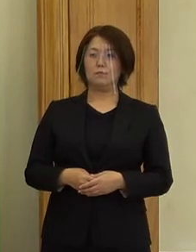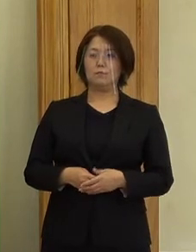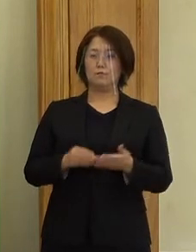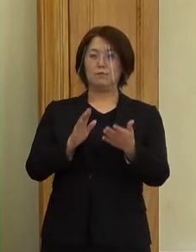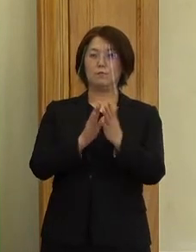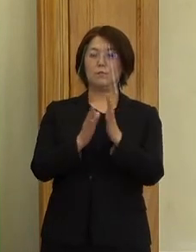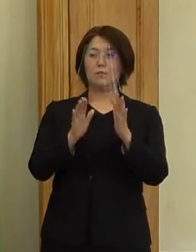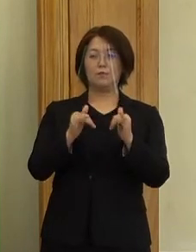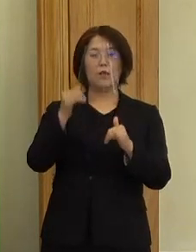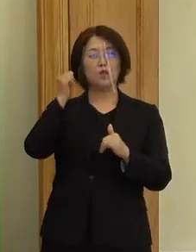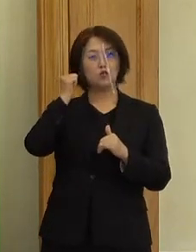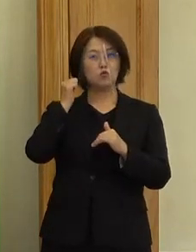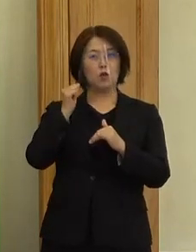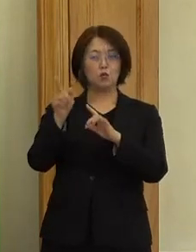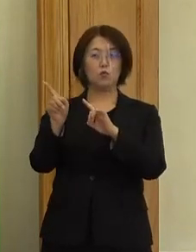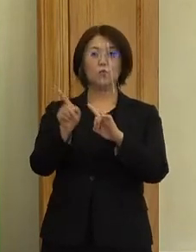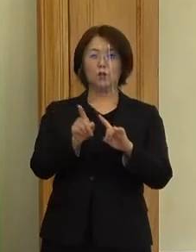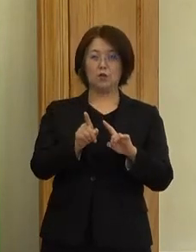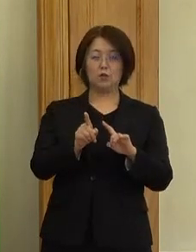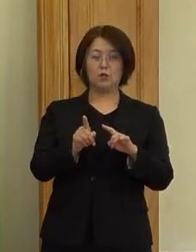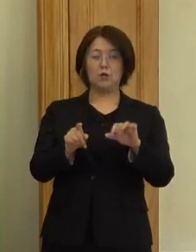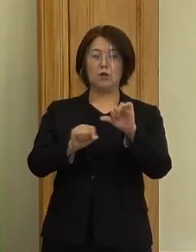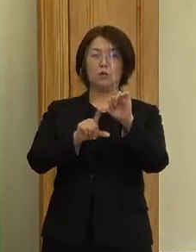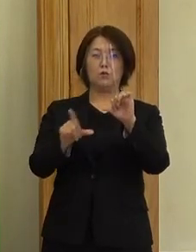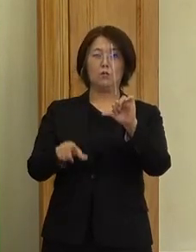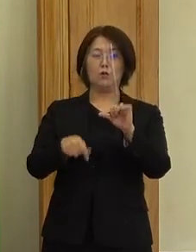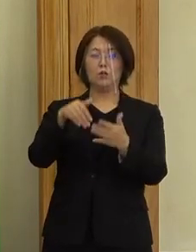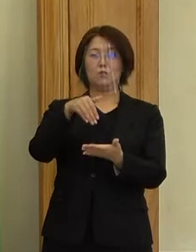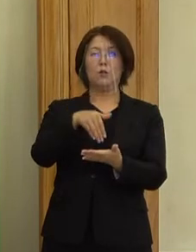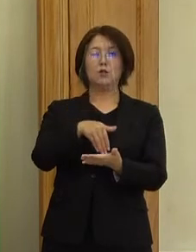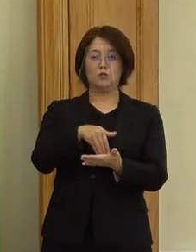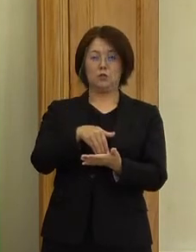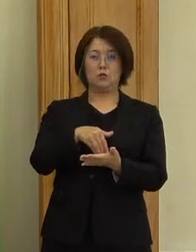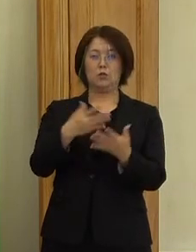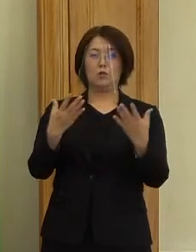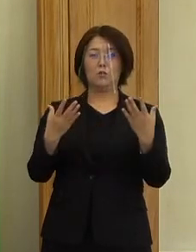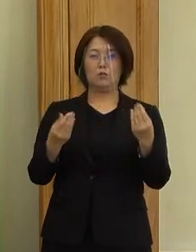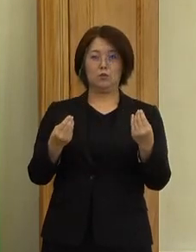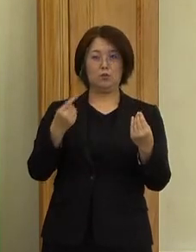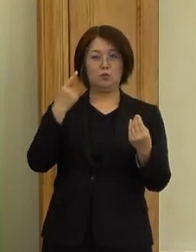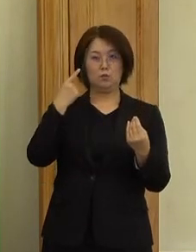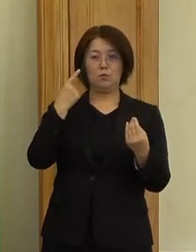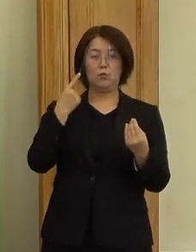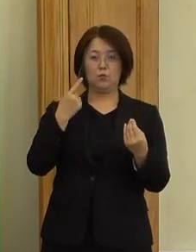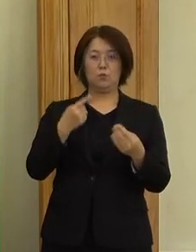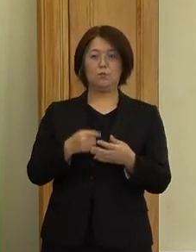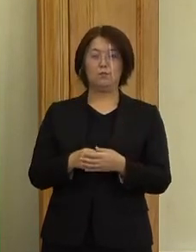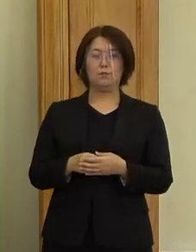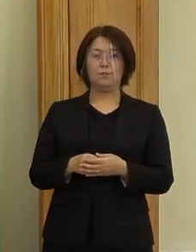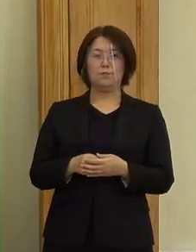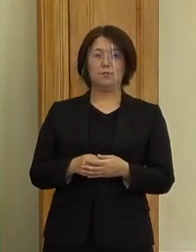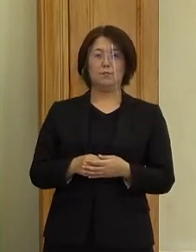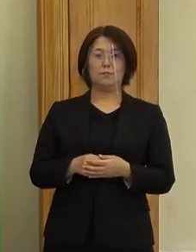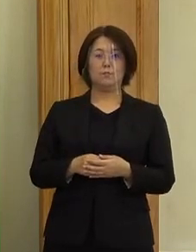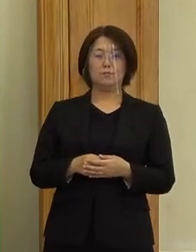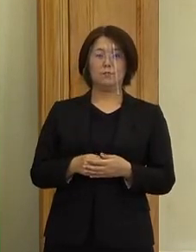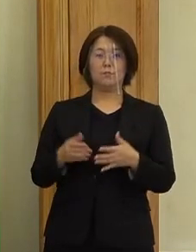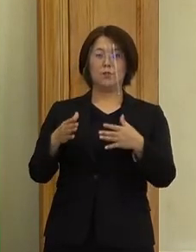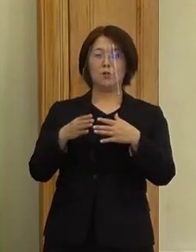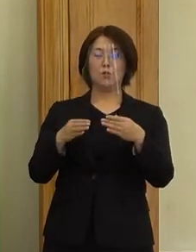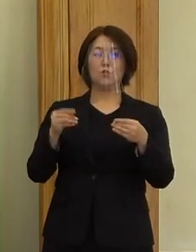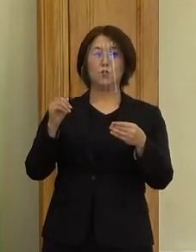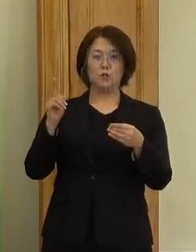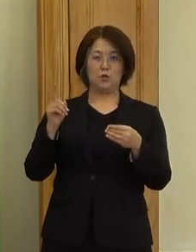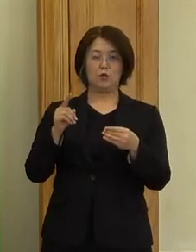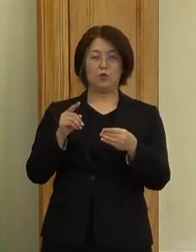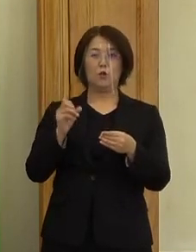県民宿泊割が今月末で期間が終了すると思うんですが、一応その国の GoTo